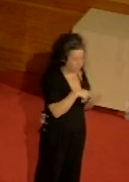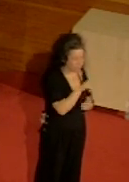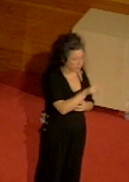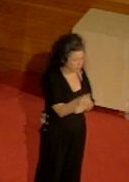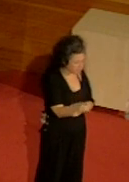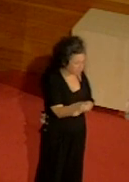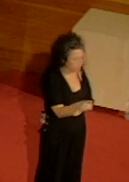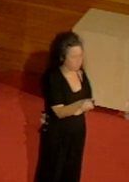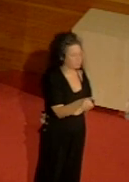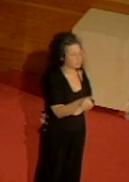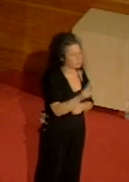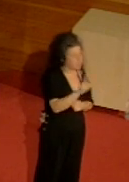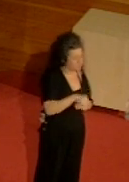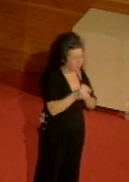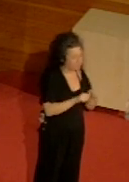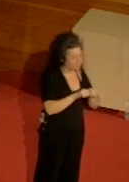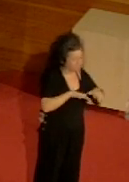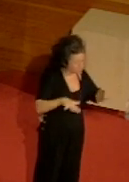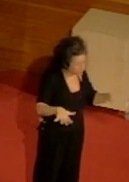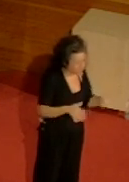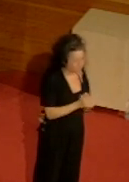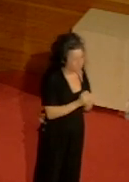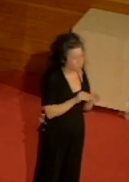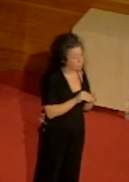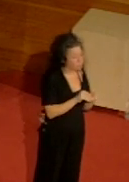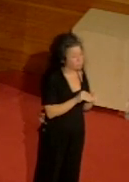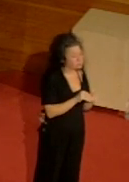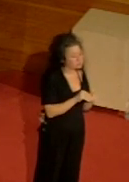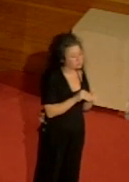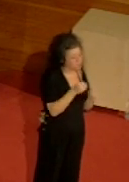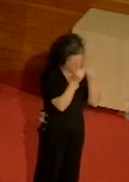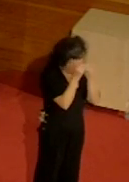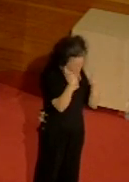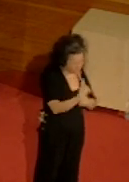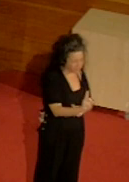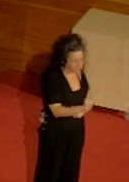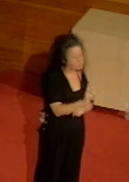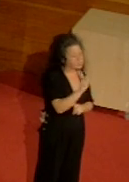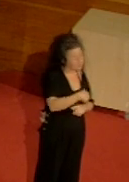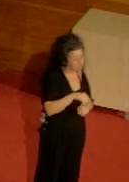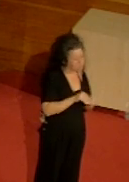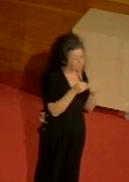obra de no ficción sobre la pandemia y la novela Ya no somos amigos, en el año 2022.